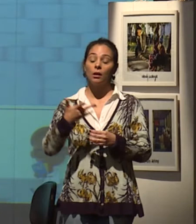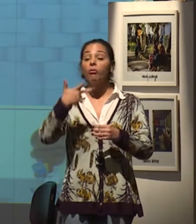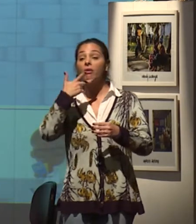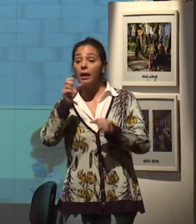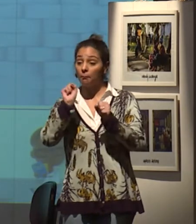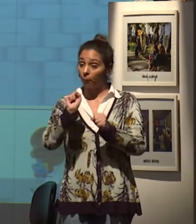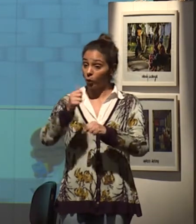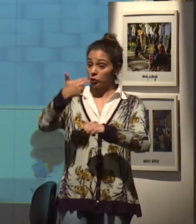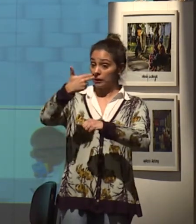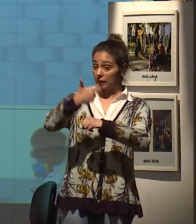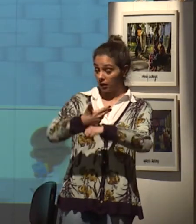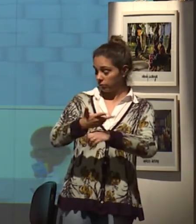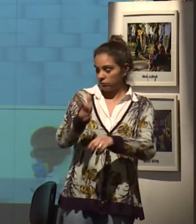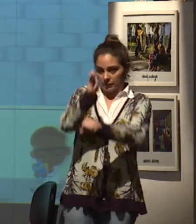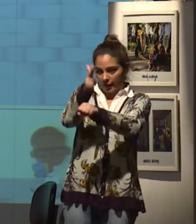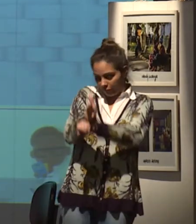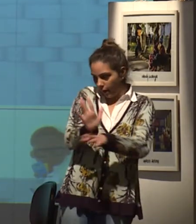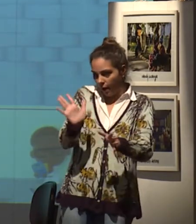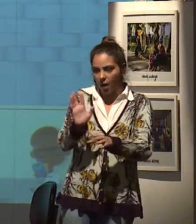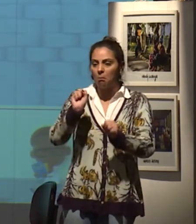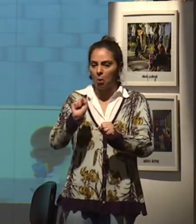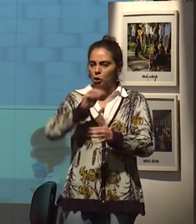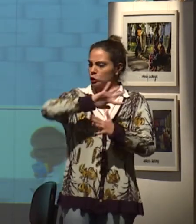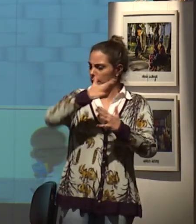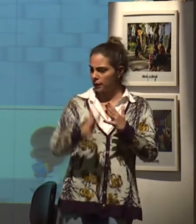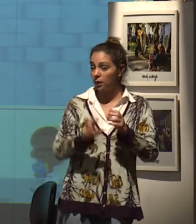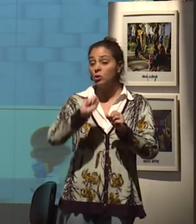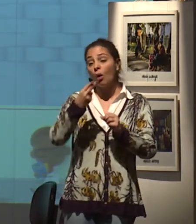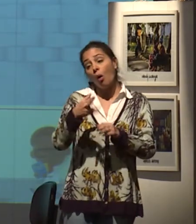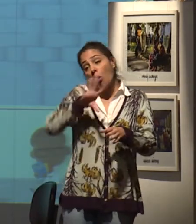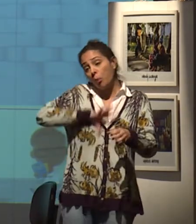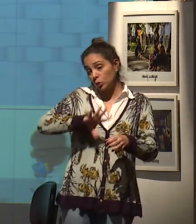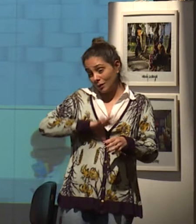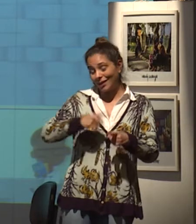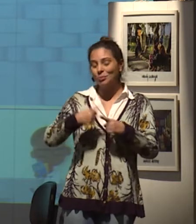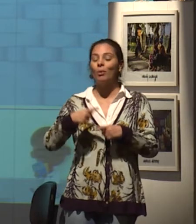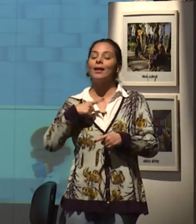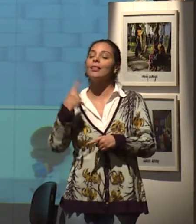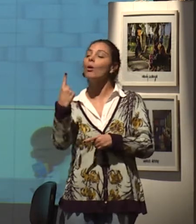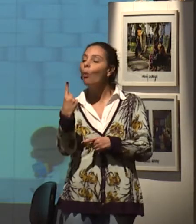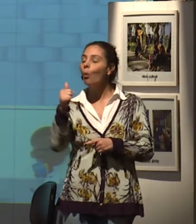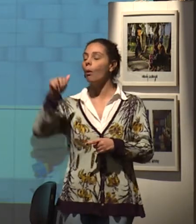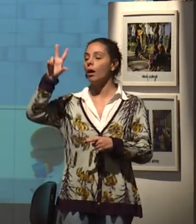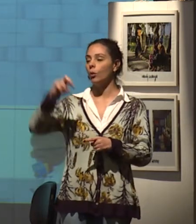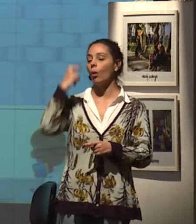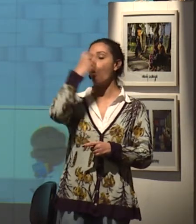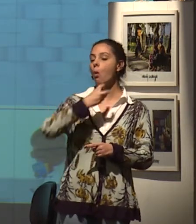deram. Eu falei que eles poderiam filmar, fazer em língua de sinais, ou se preferir pode fazer em português, porque